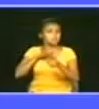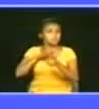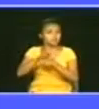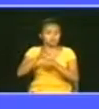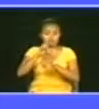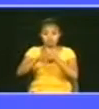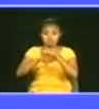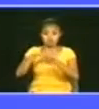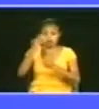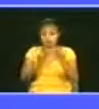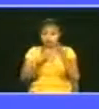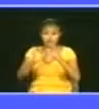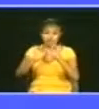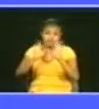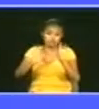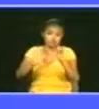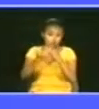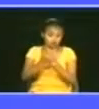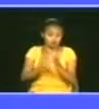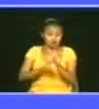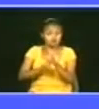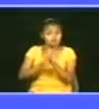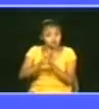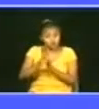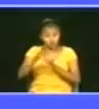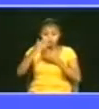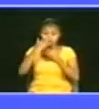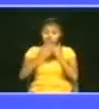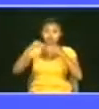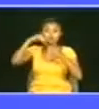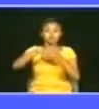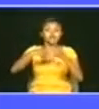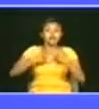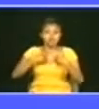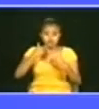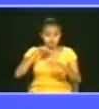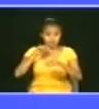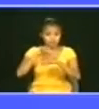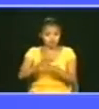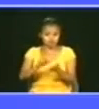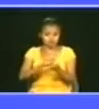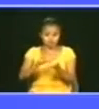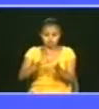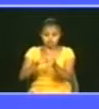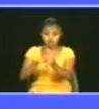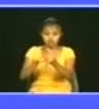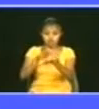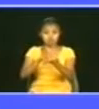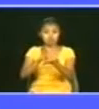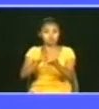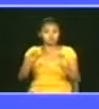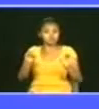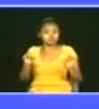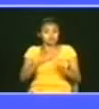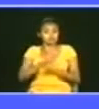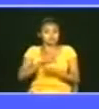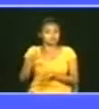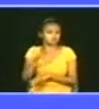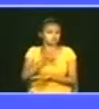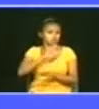በቂ የምክክር አገልግሎት በሌለበት ሁኔታ ቫይረሱ በደምህ ውስጥ አለ የሚልን መልእክት በጽሑፍ ማንበብ ምን